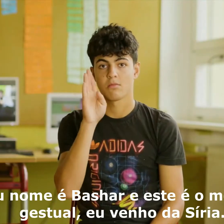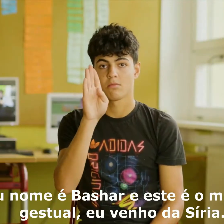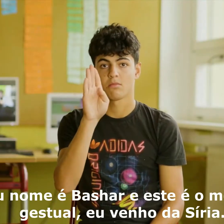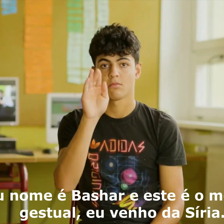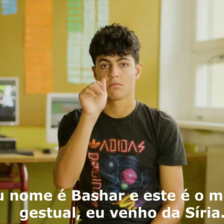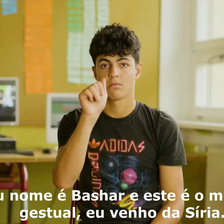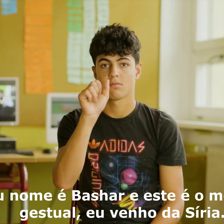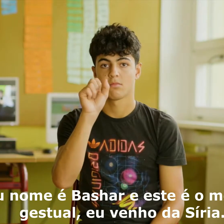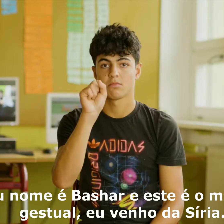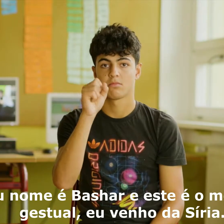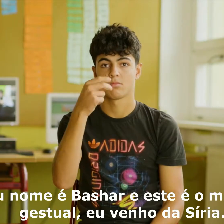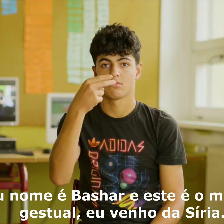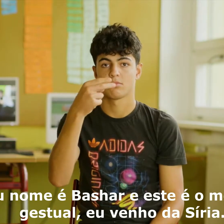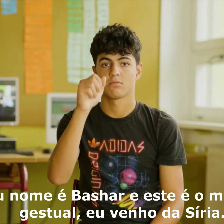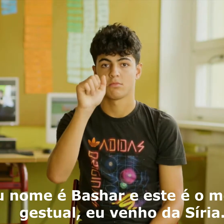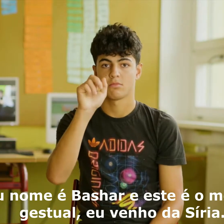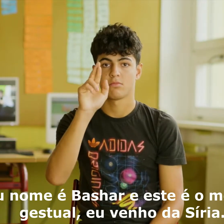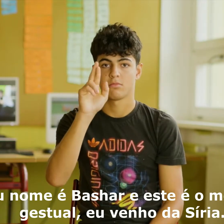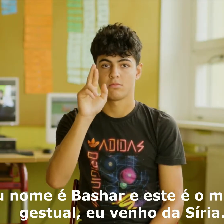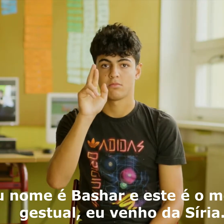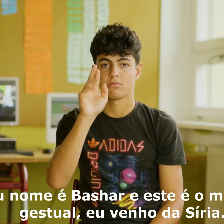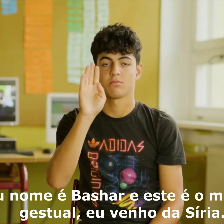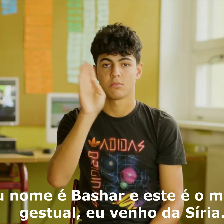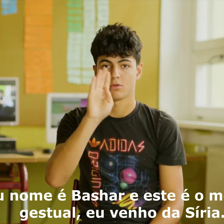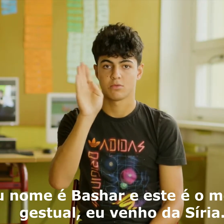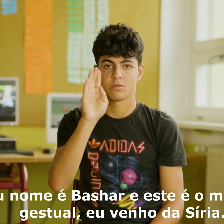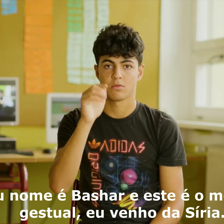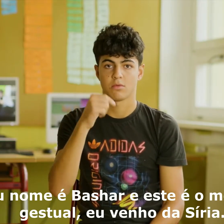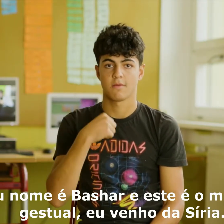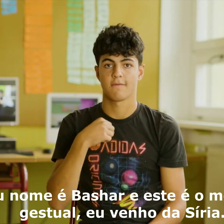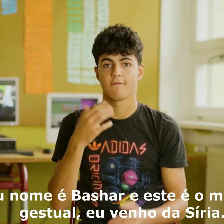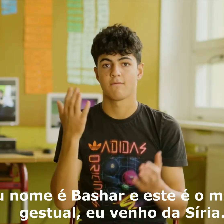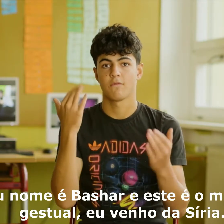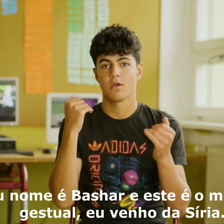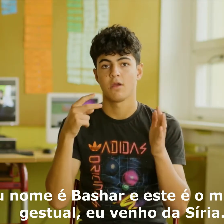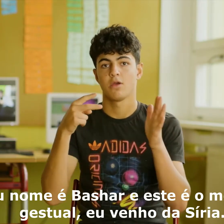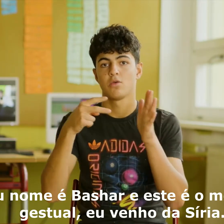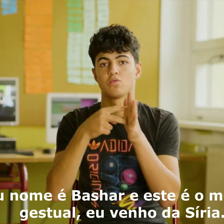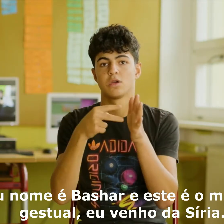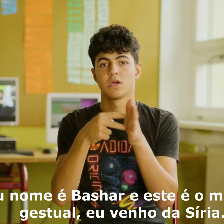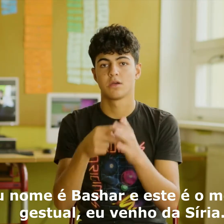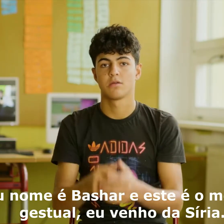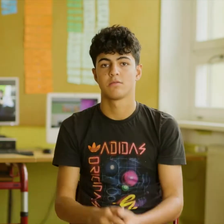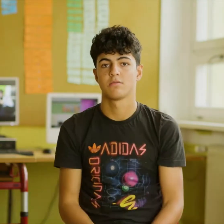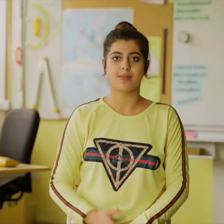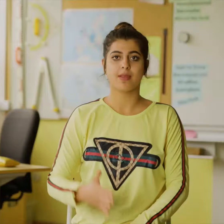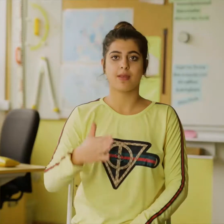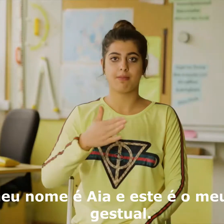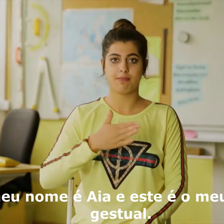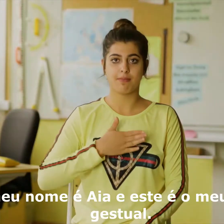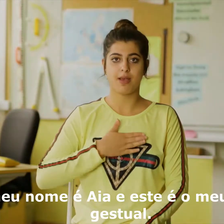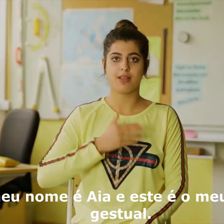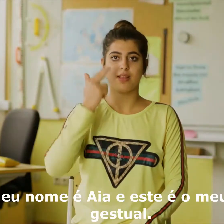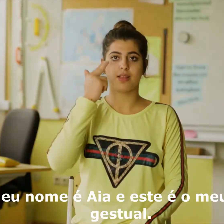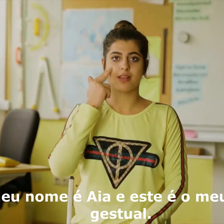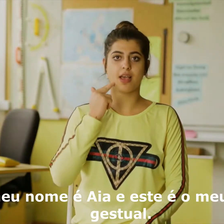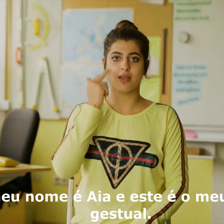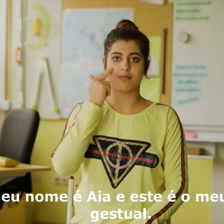O meu nome é Bashar e este é o meu nome gestual. Eu venho da Síria. O meu nome